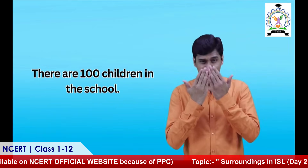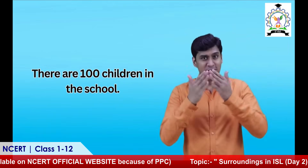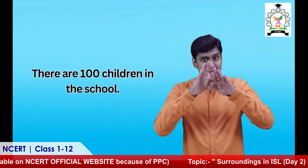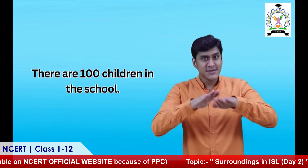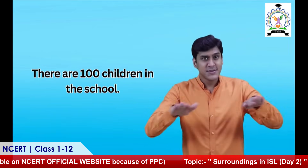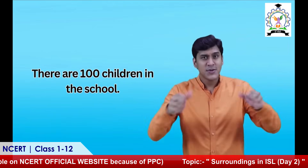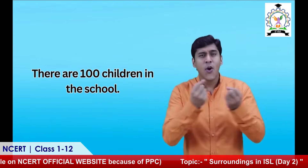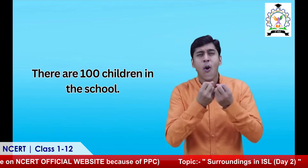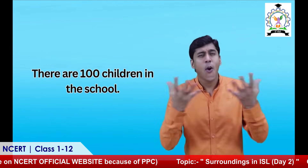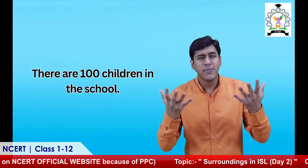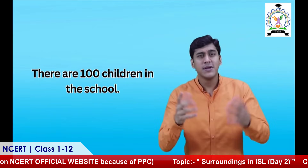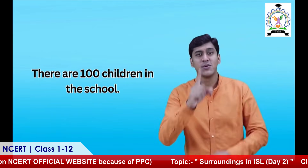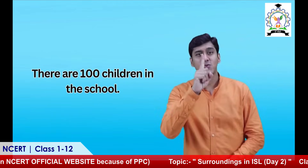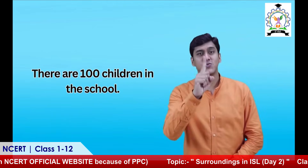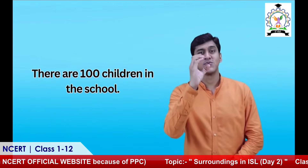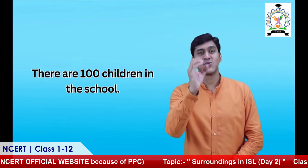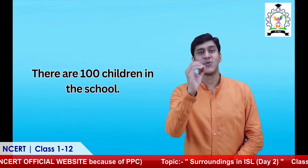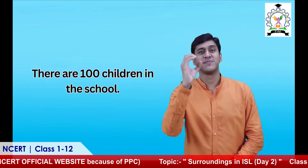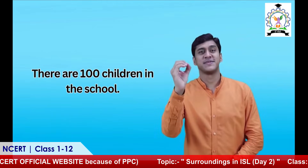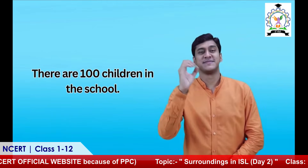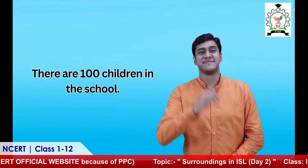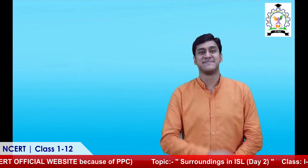स्कूल में 100 बच्चे हैं।